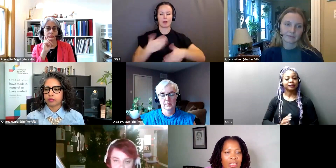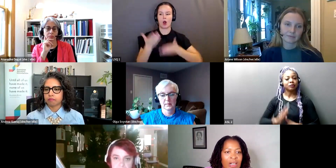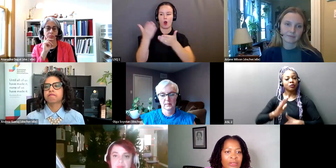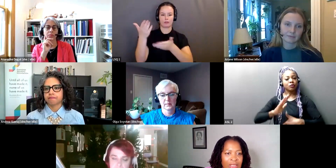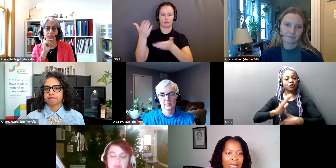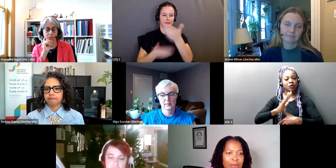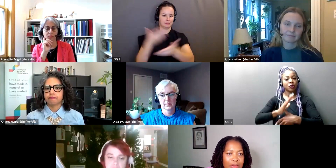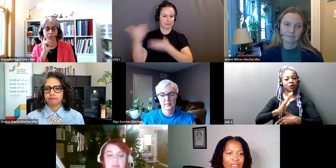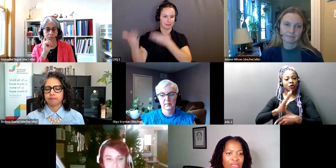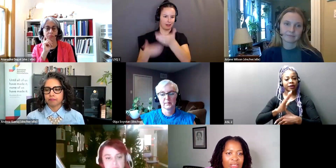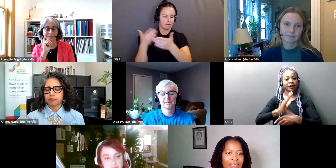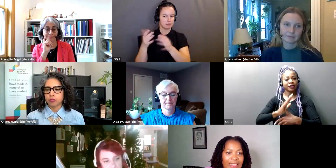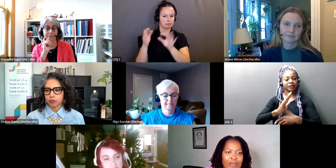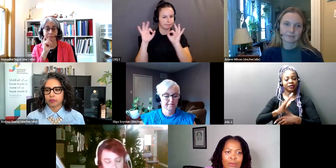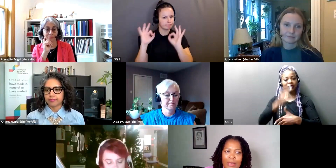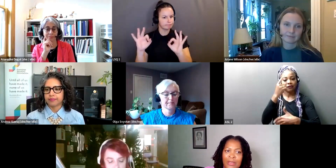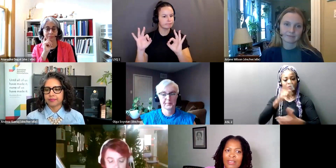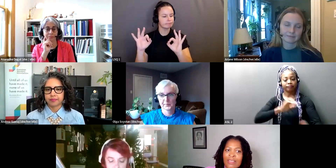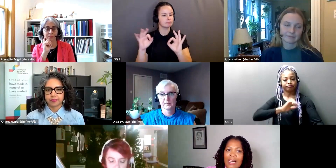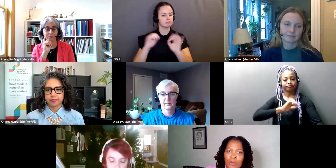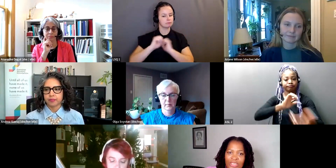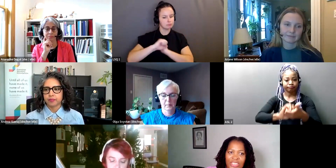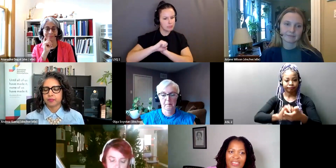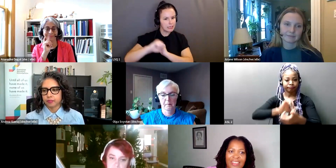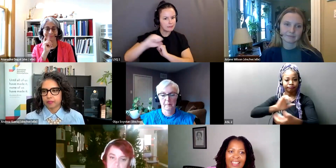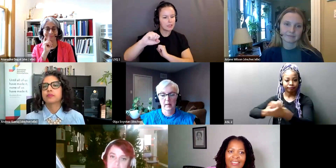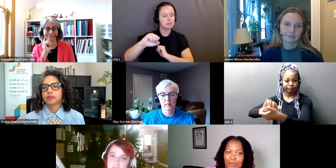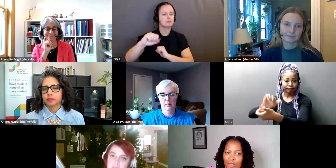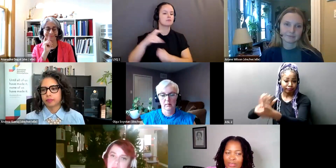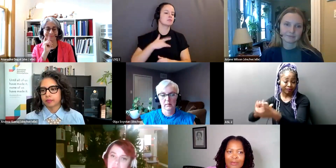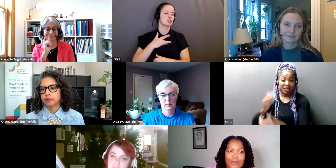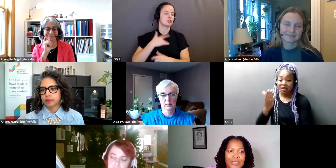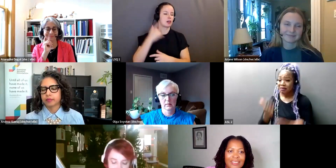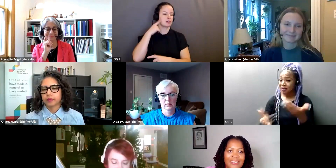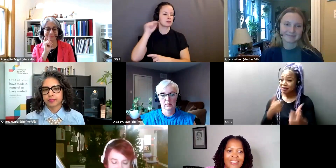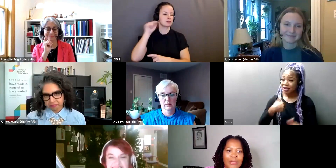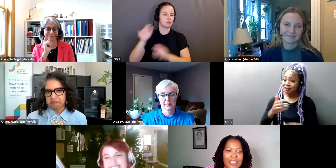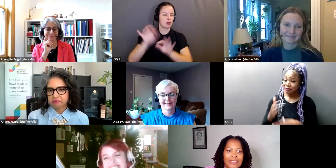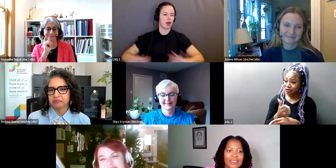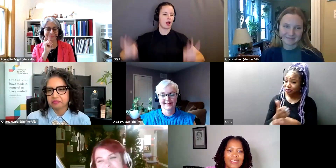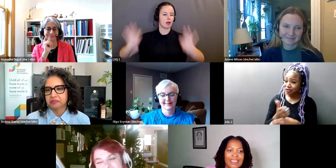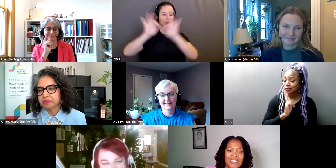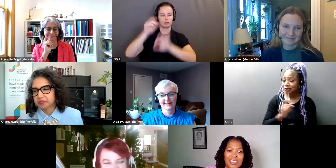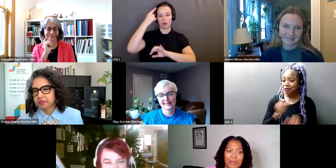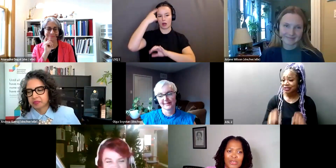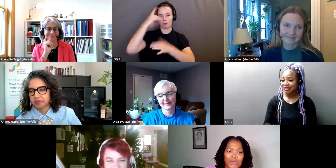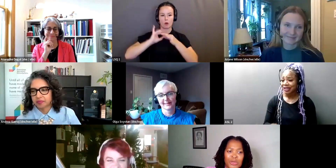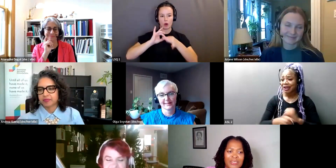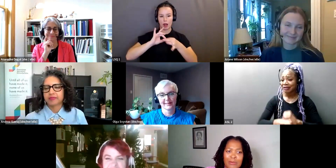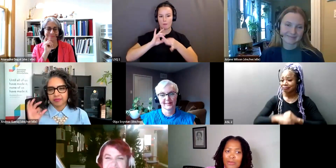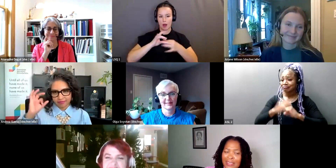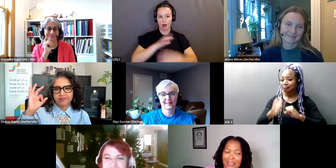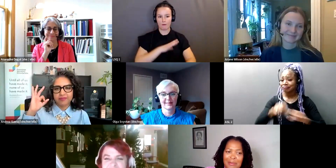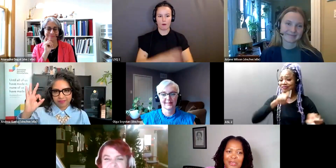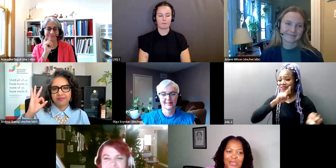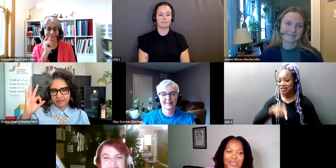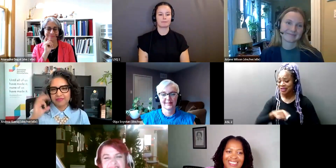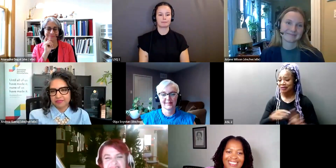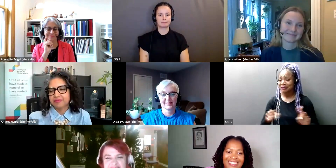services qui sont efficaces, et je crois que c'est un des piliers de base de la collaboration.